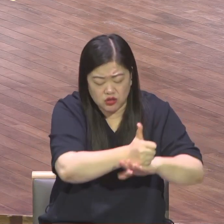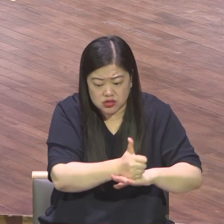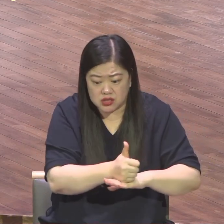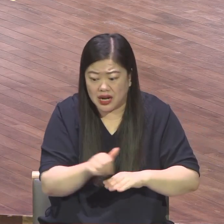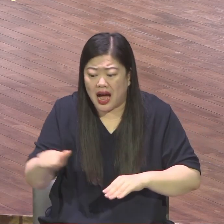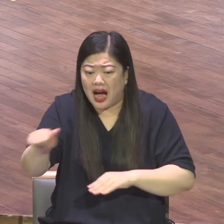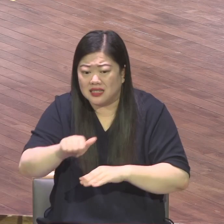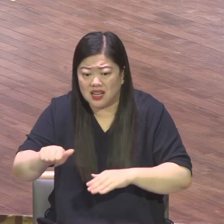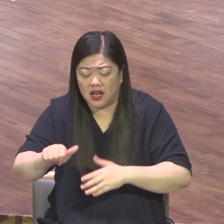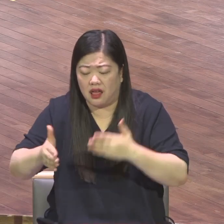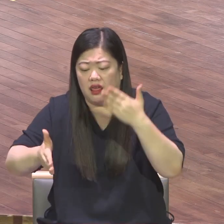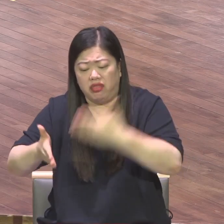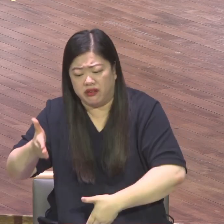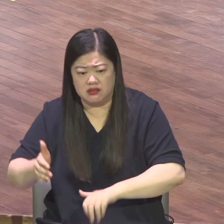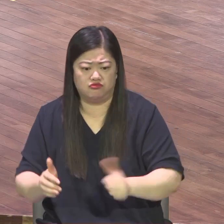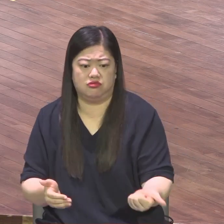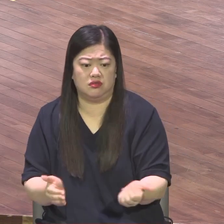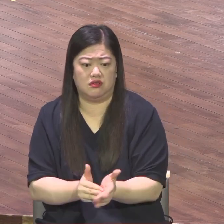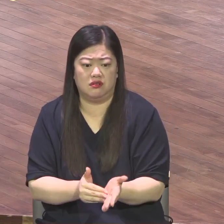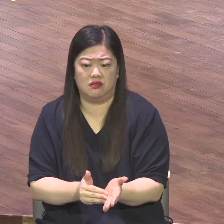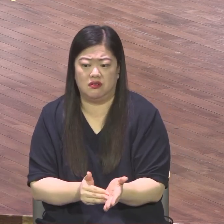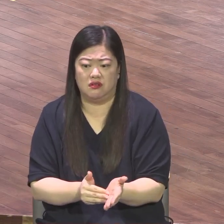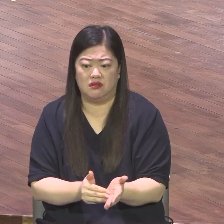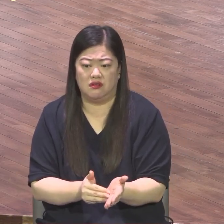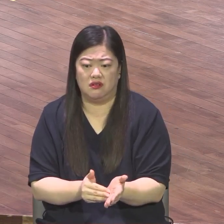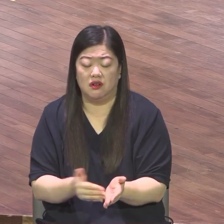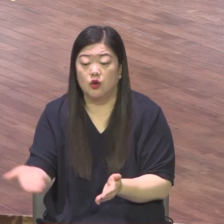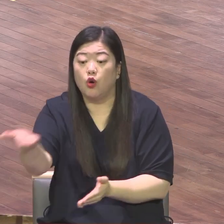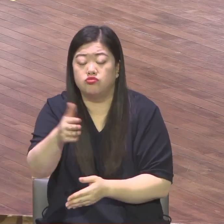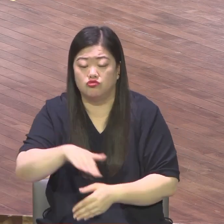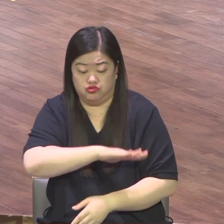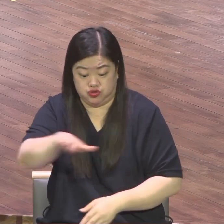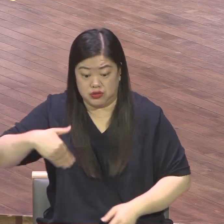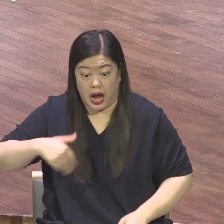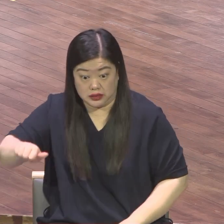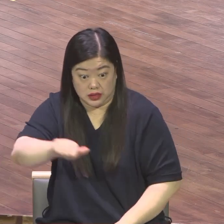없다 중요한 게 다 필요 없어요. 기도는 돈 또 안 들고 시간도 안 들어. 아멘.